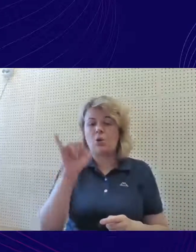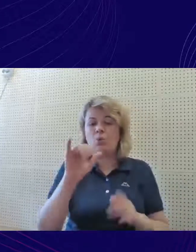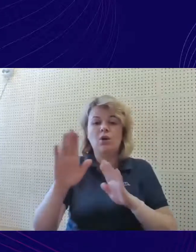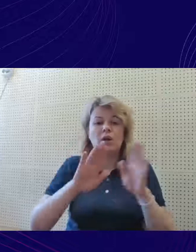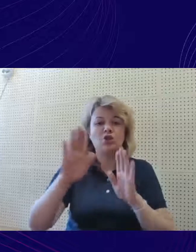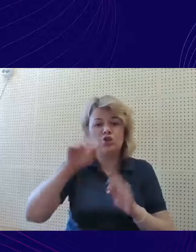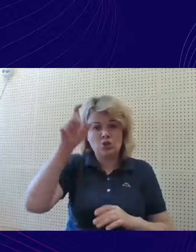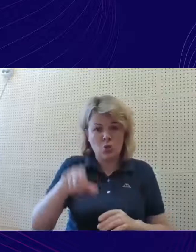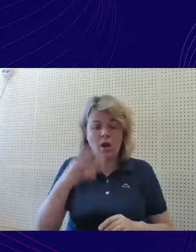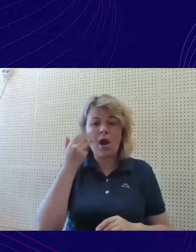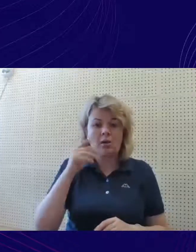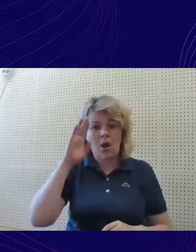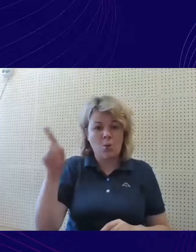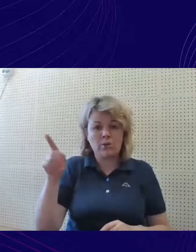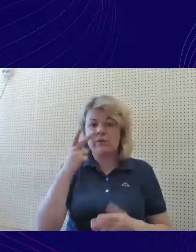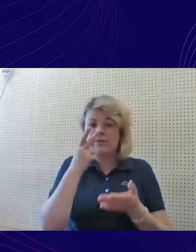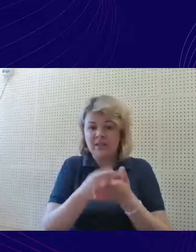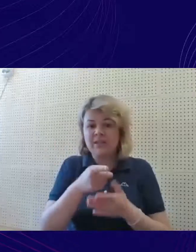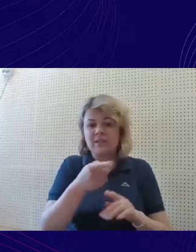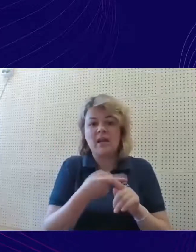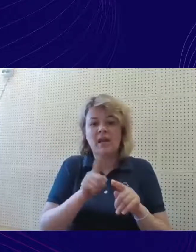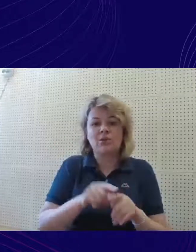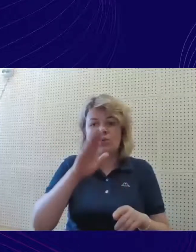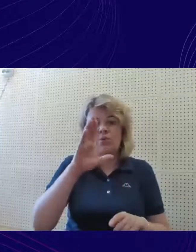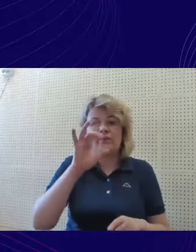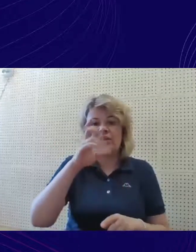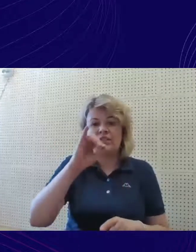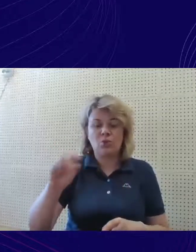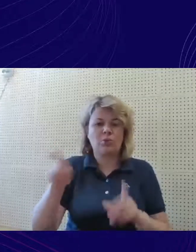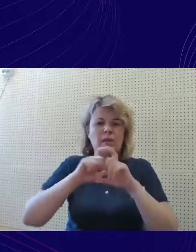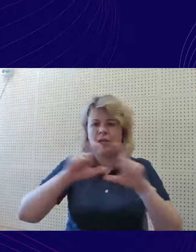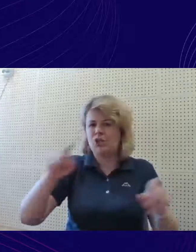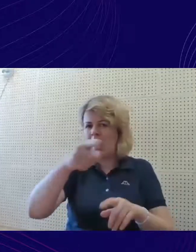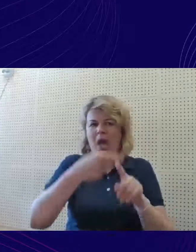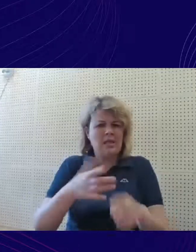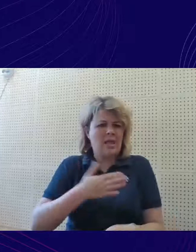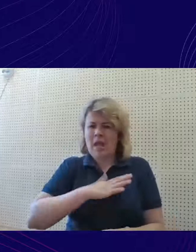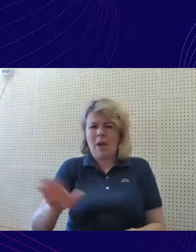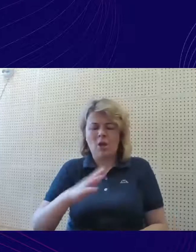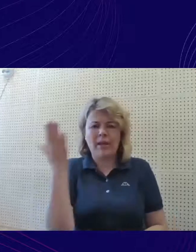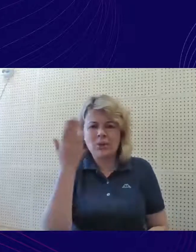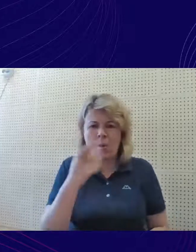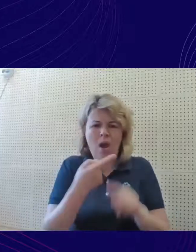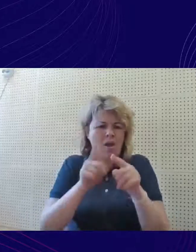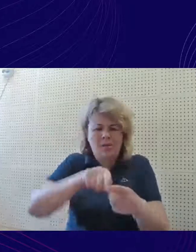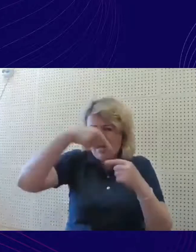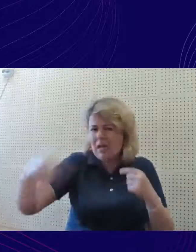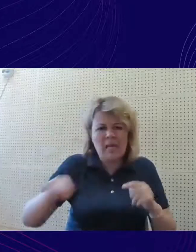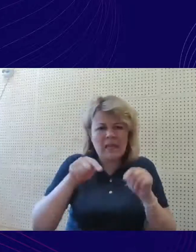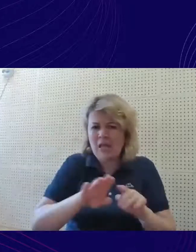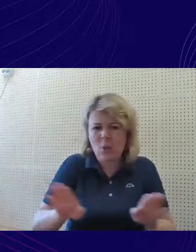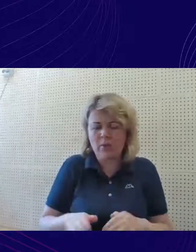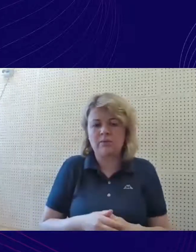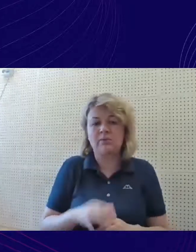режиссера, когда он видит эту версию, и он кричит, это не мое кино, это вообще не то. И вот